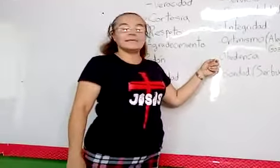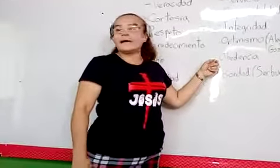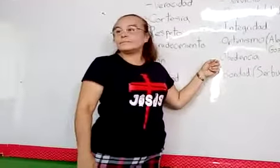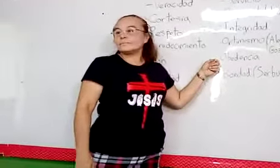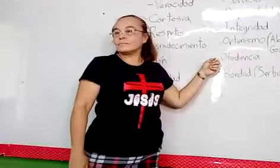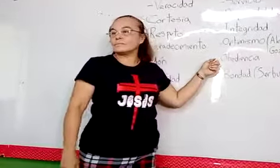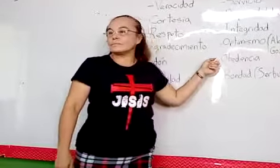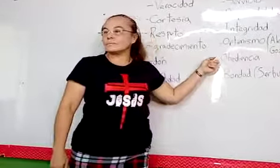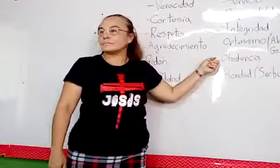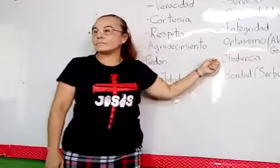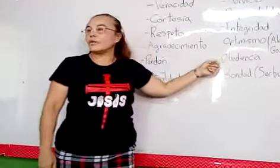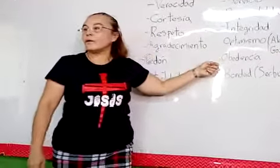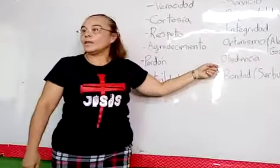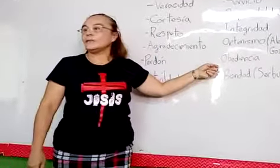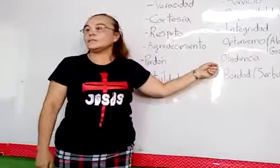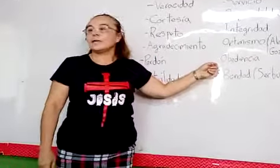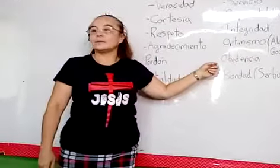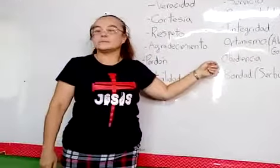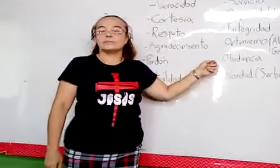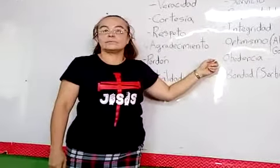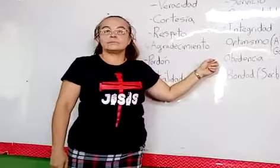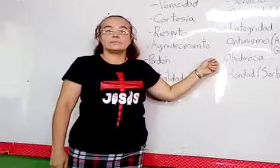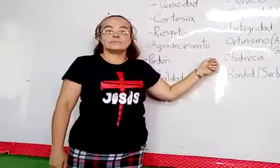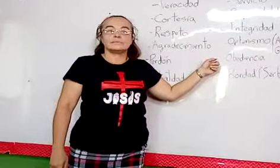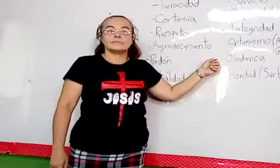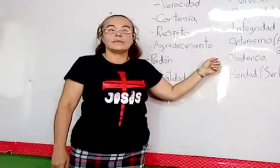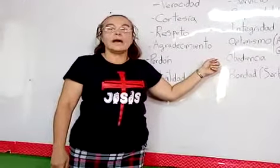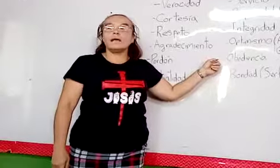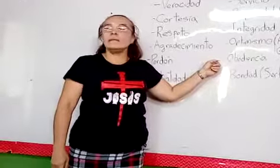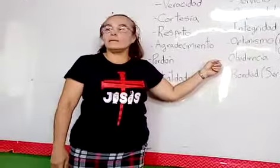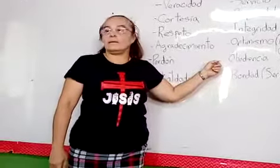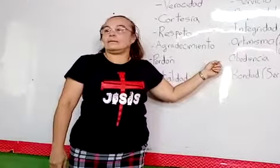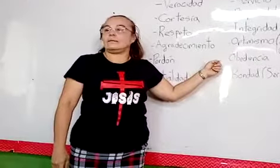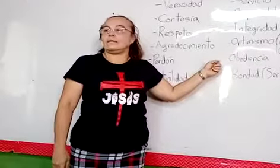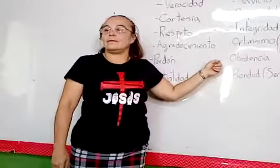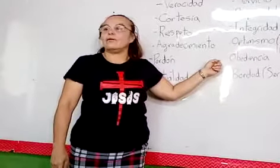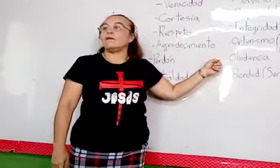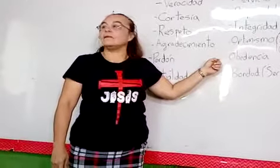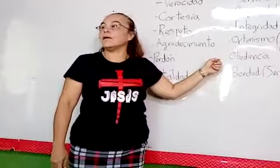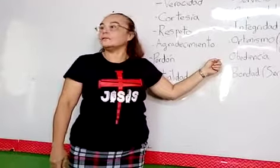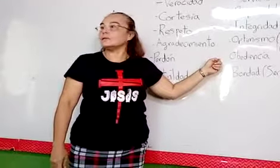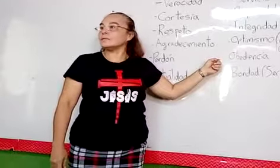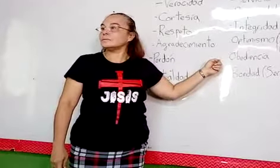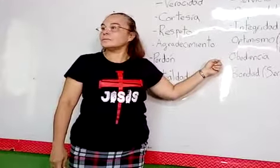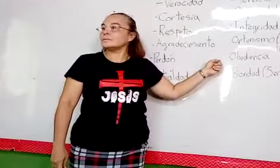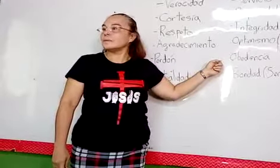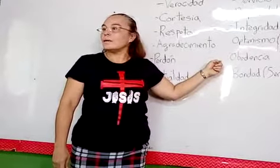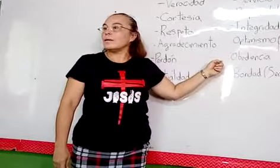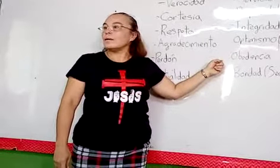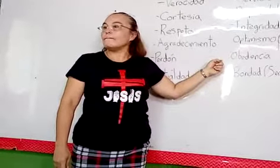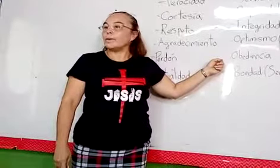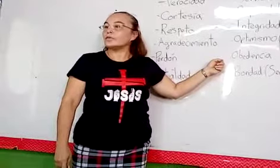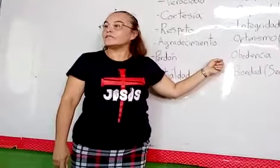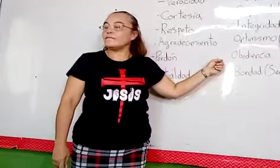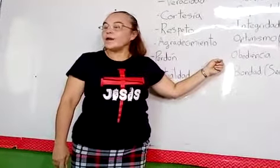obediencia, obediencia, nadie, obediente, pórtese bien